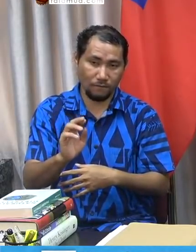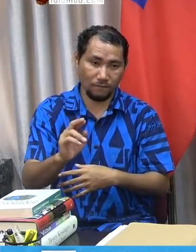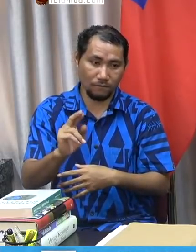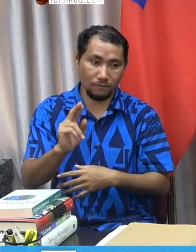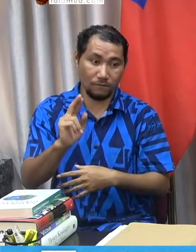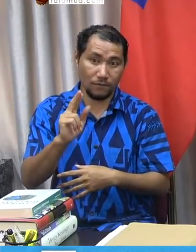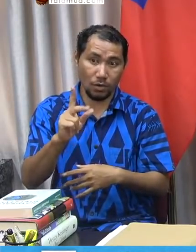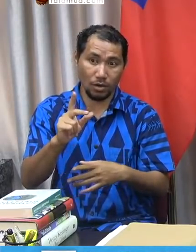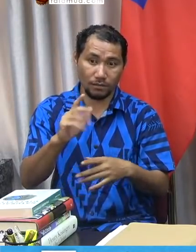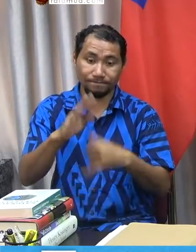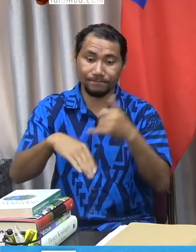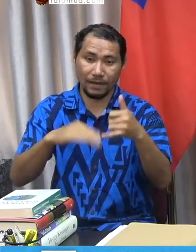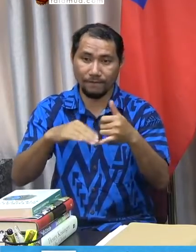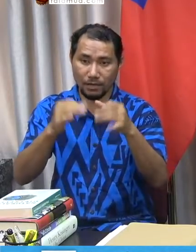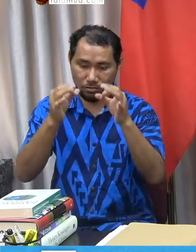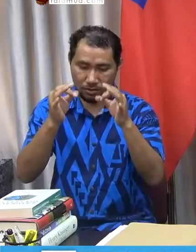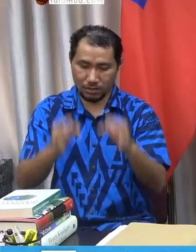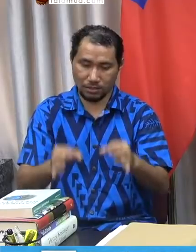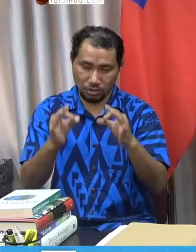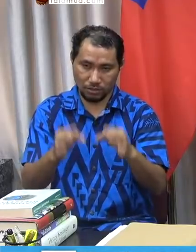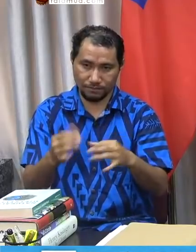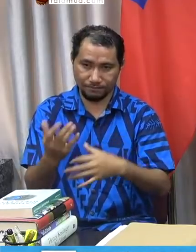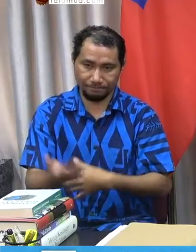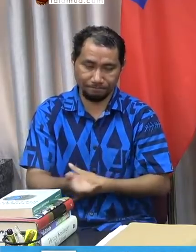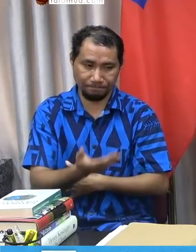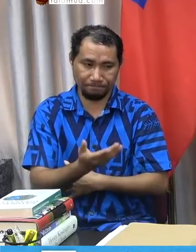fo'i fuafuanga whailistu la whono.